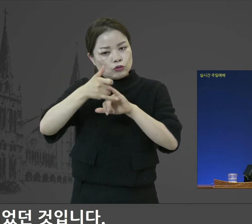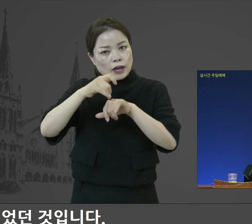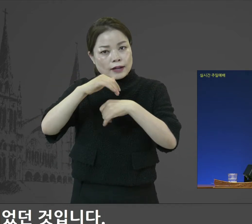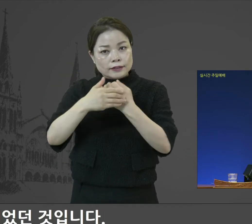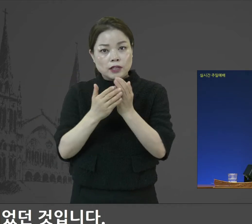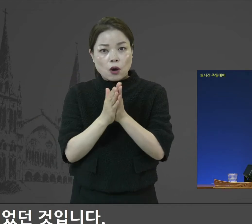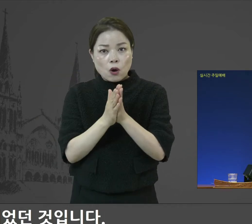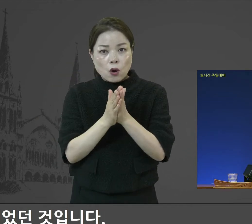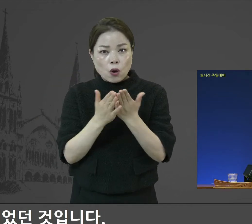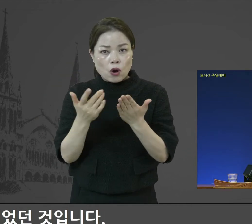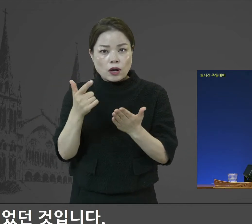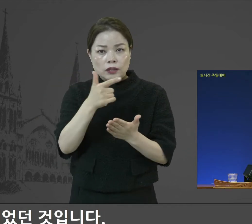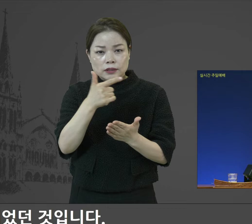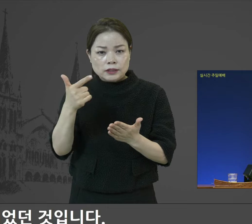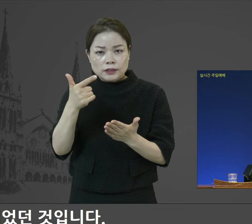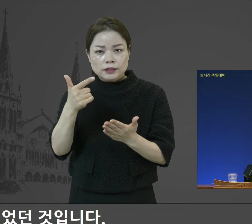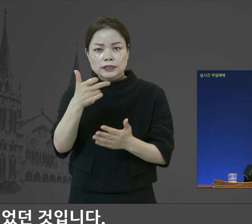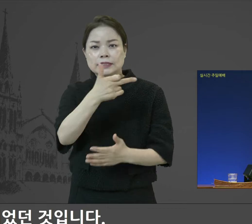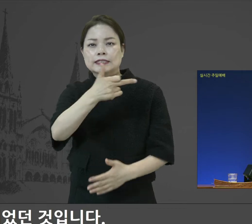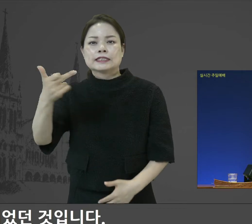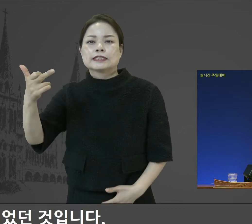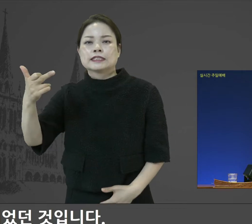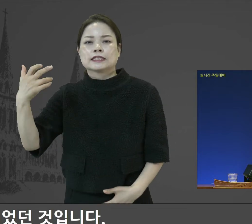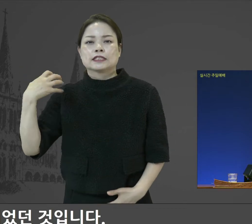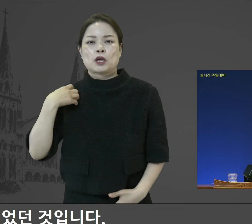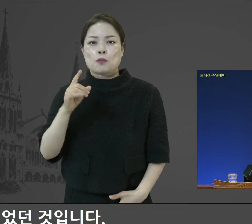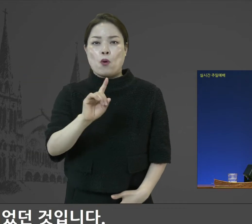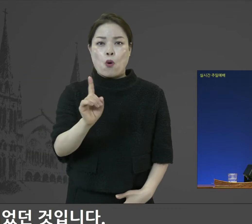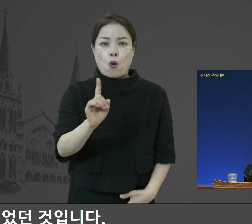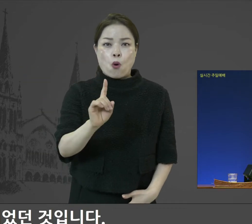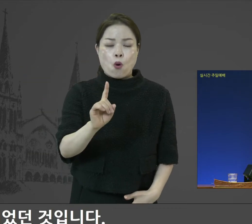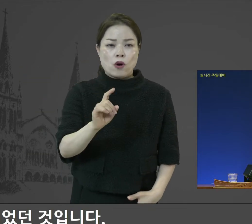성경에서 큰 일들은 어떤 일이었는지